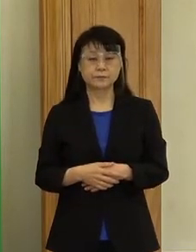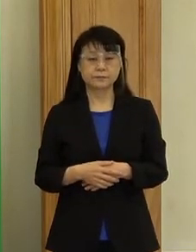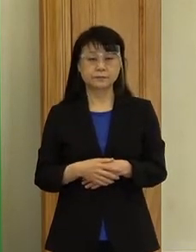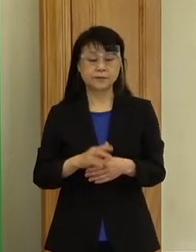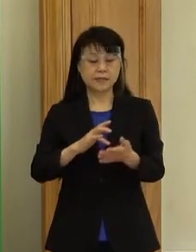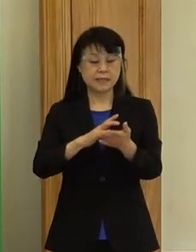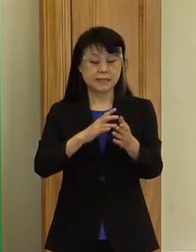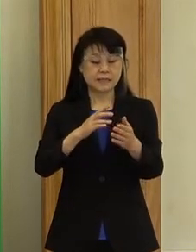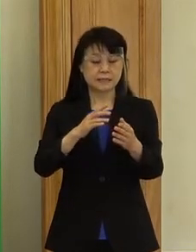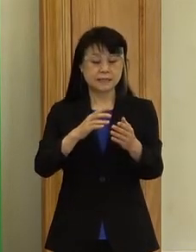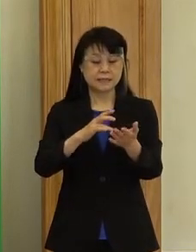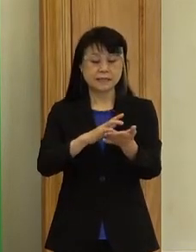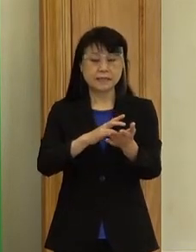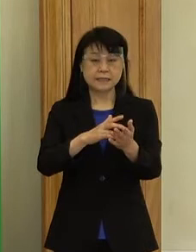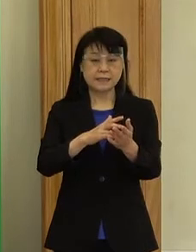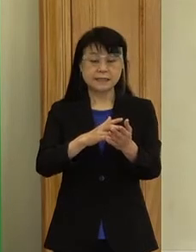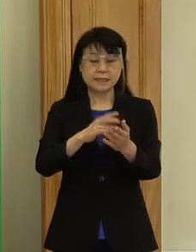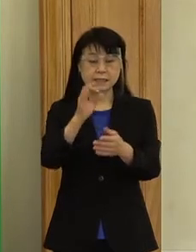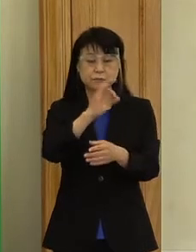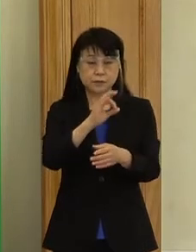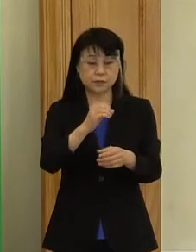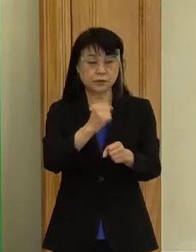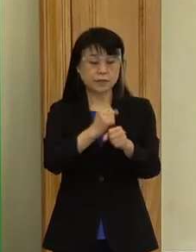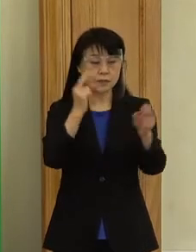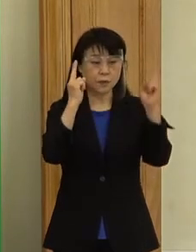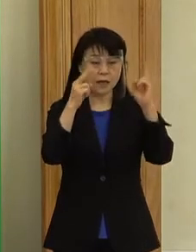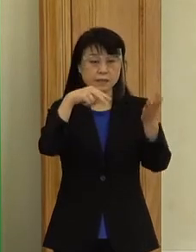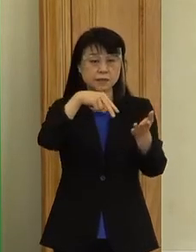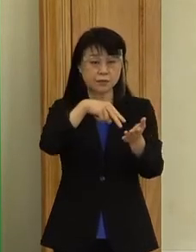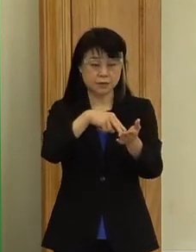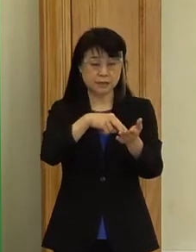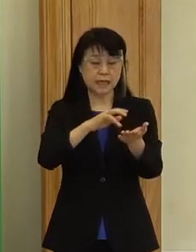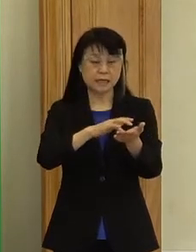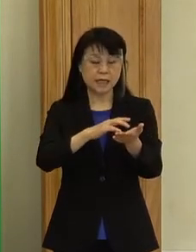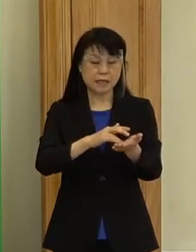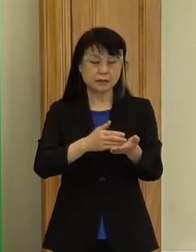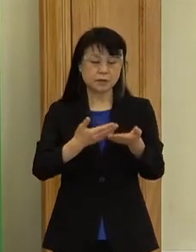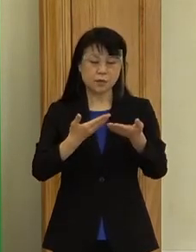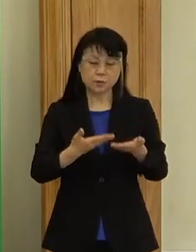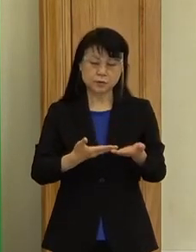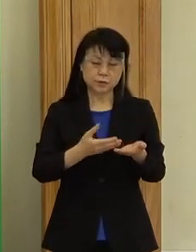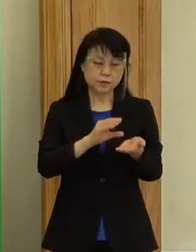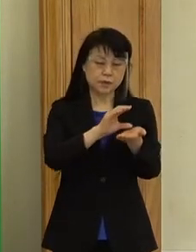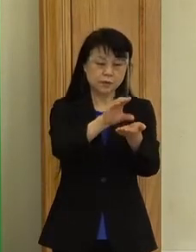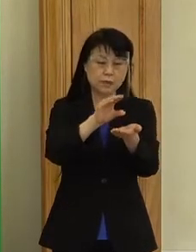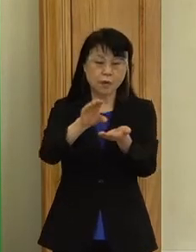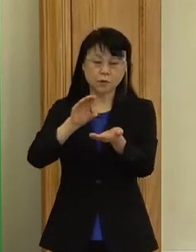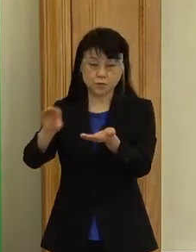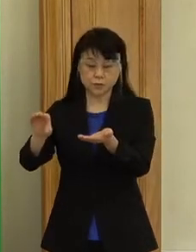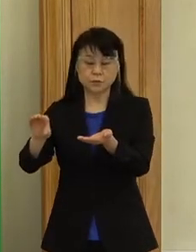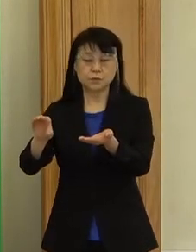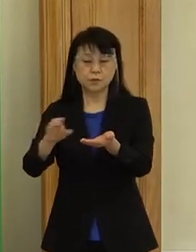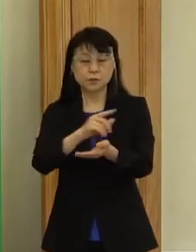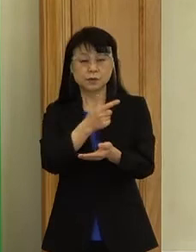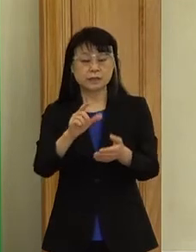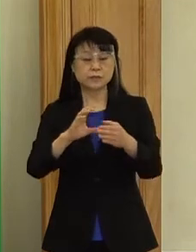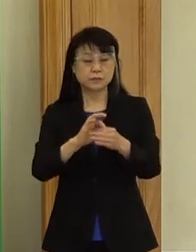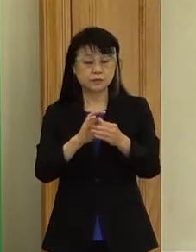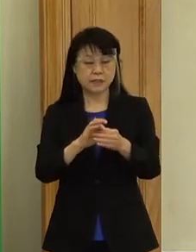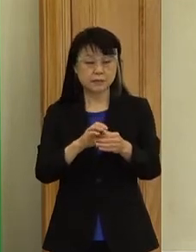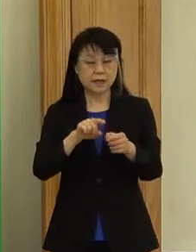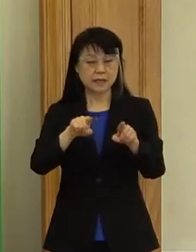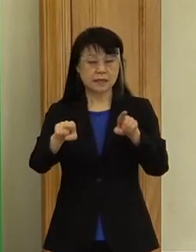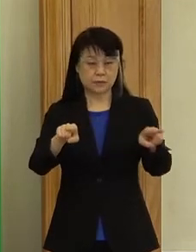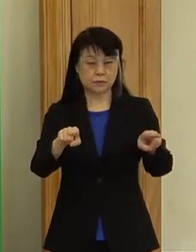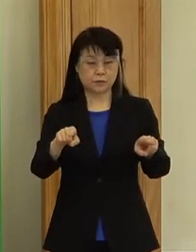品の製造販売業者としてやはりこの医薬品の安定供給また品質確保についてはこれは、まあ、監督、まあ、官